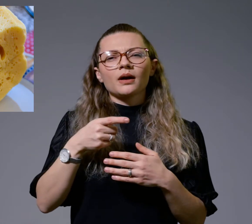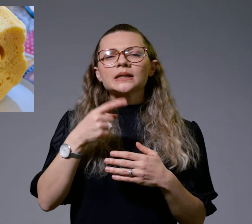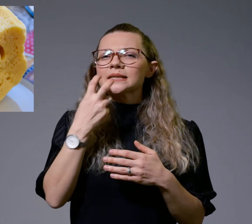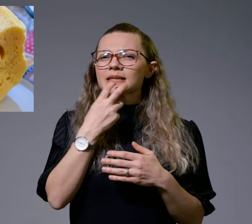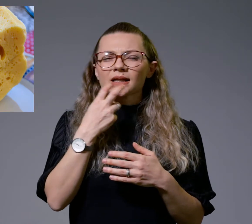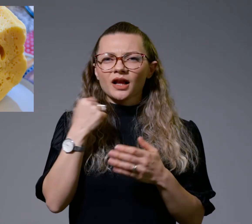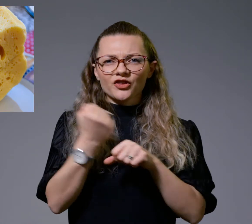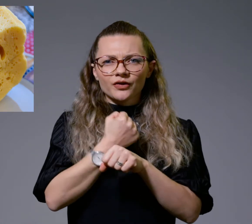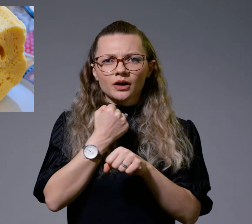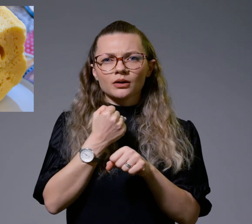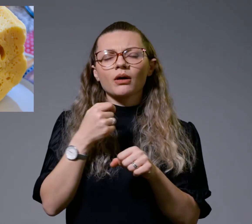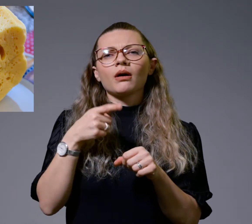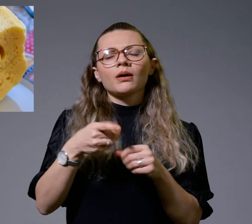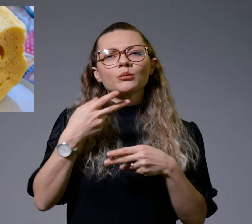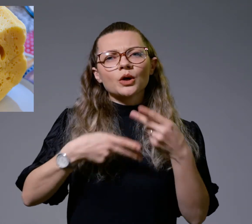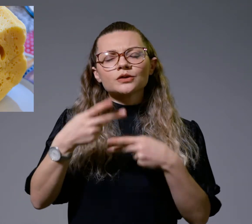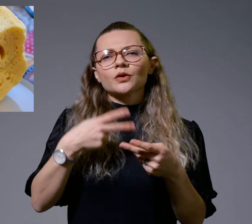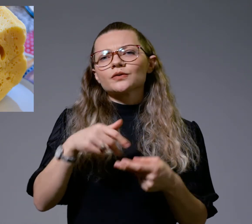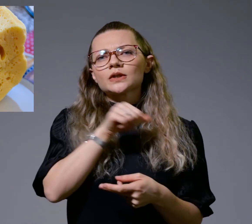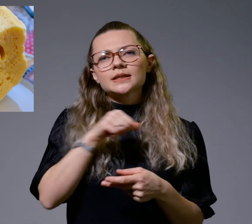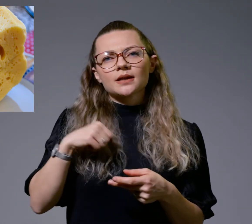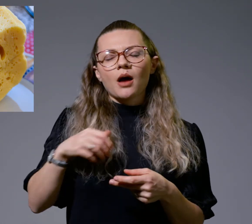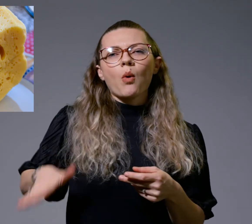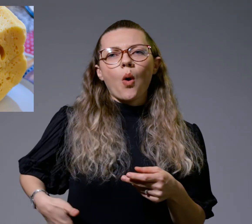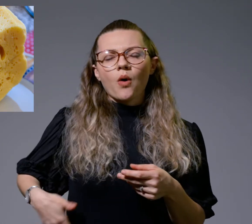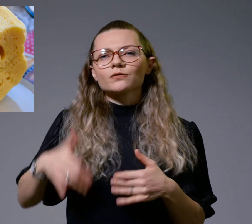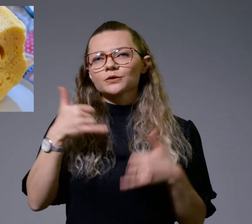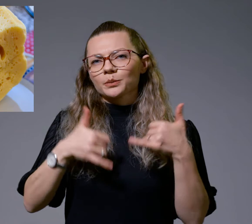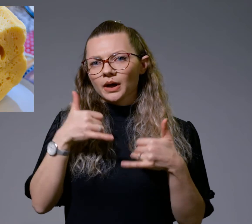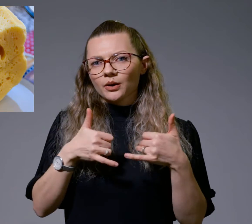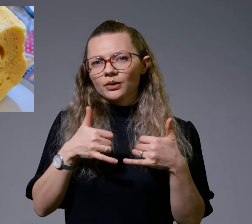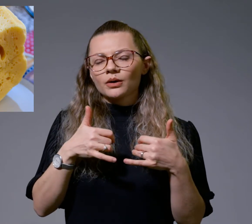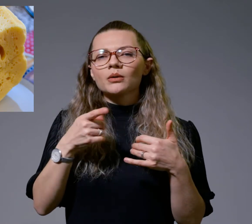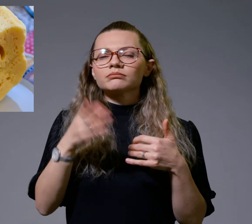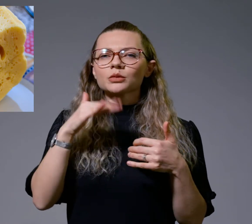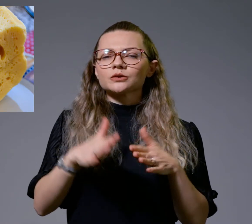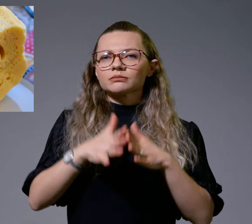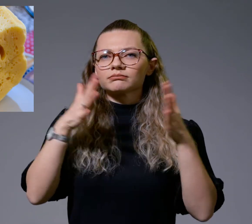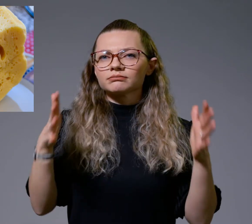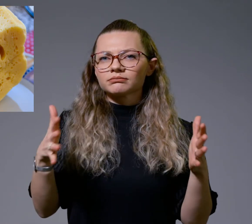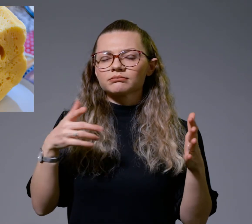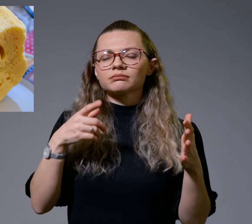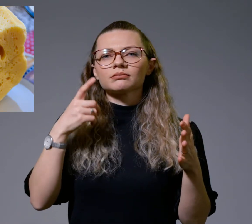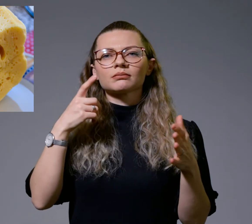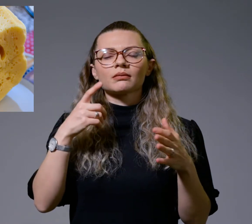се произведувало исклучиво од овчо млеко. Со проширувањето на технологијата